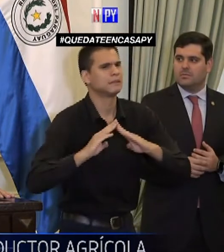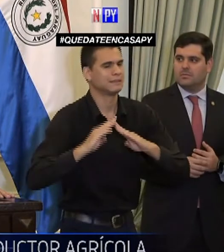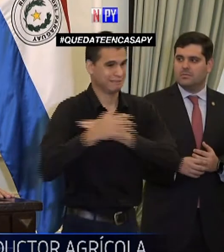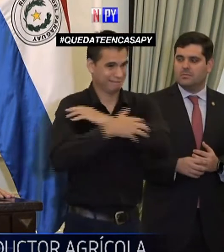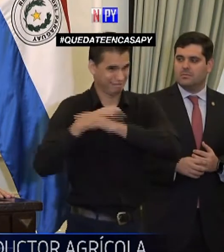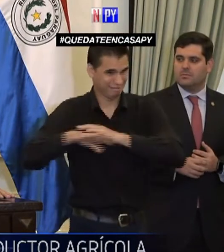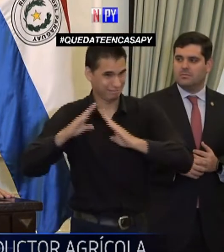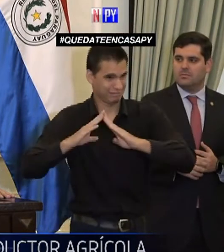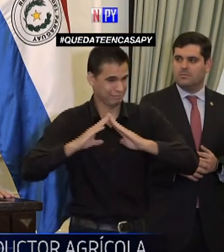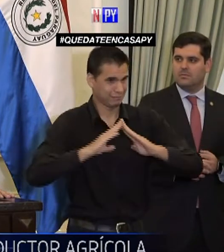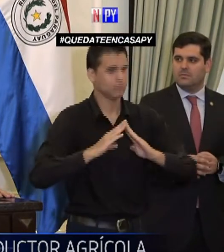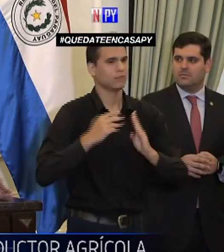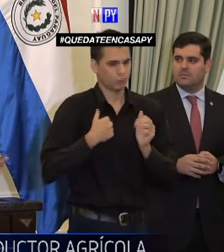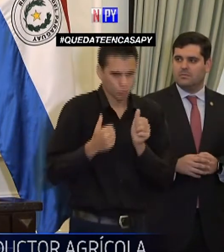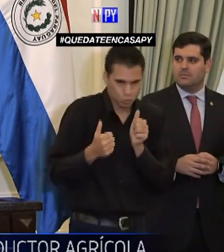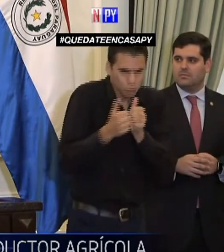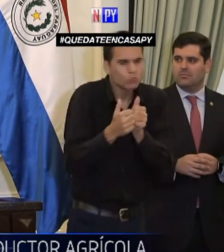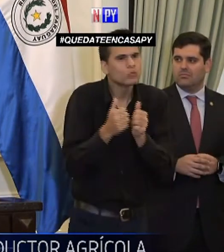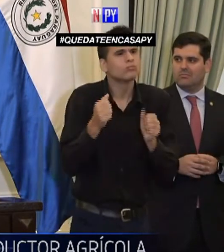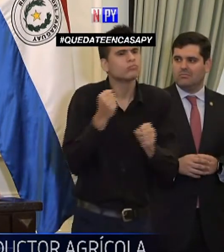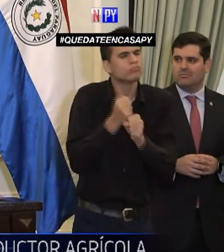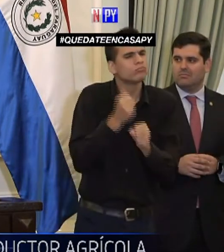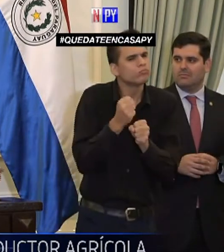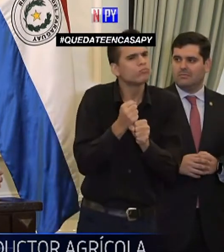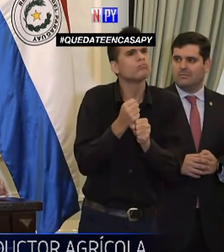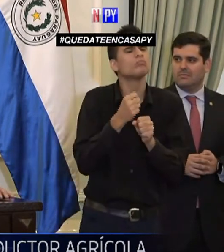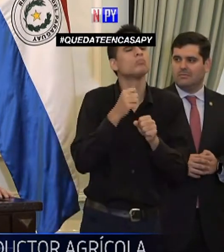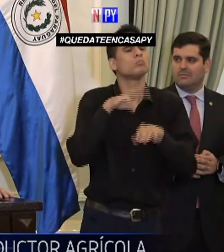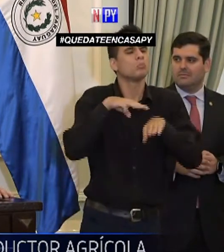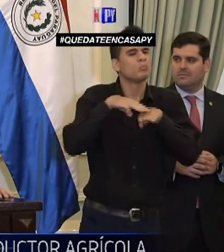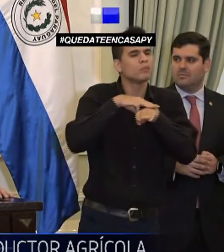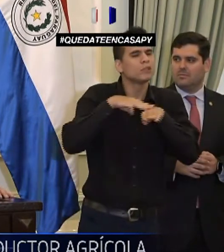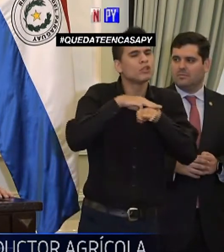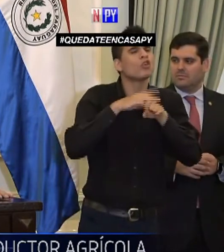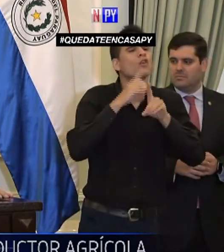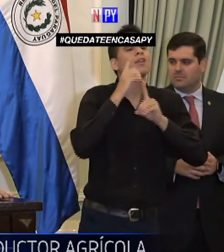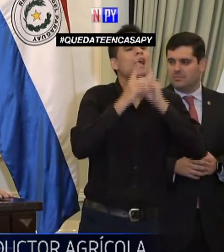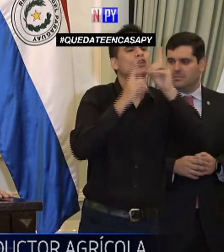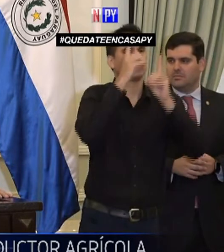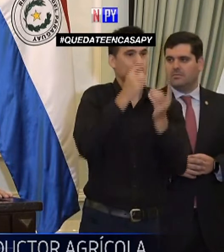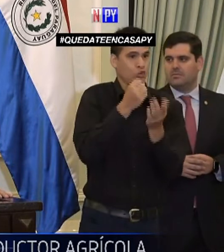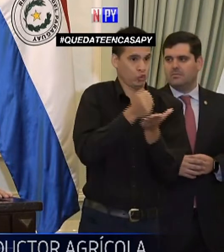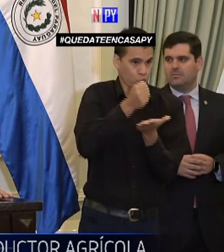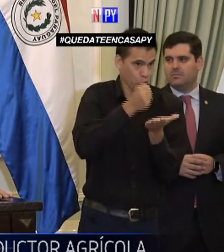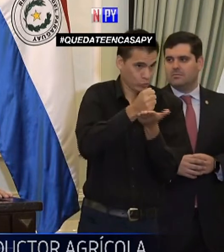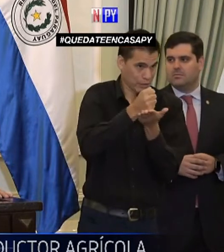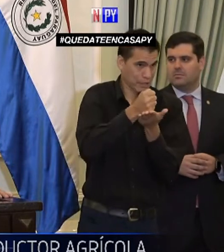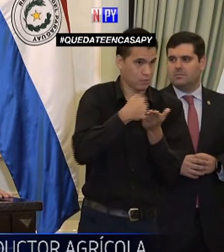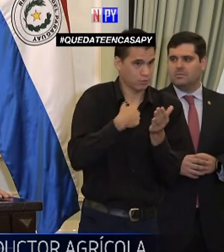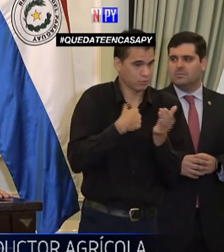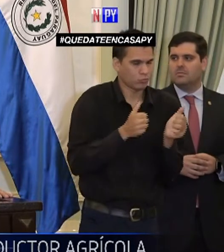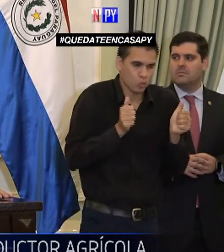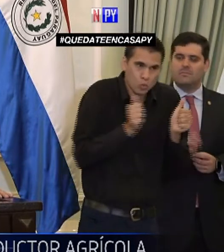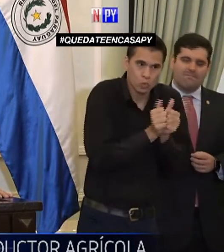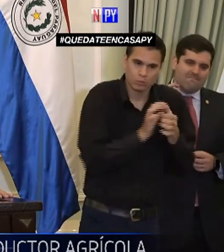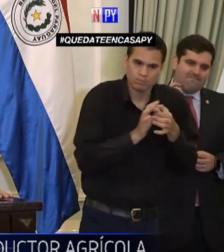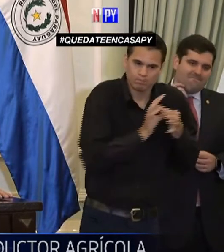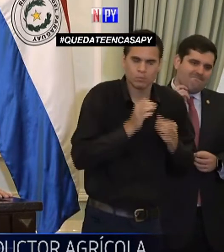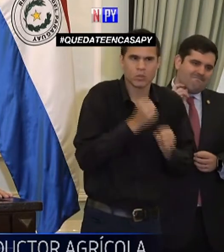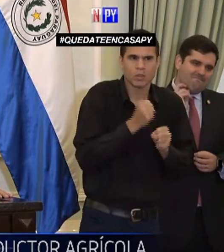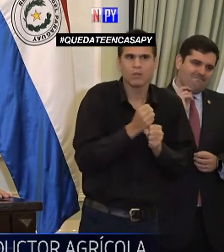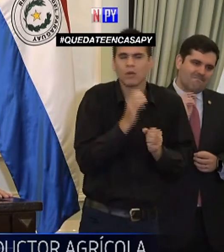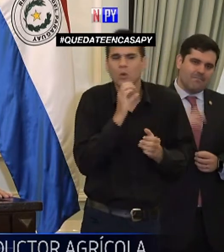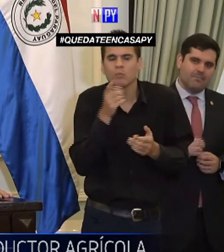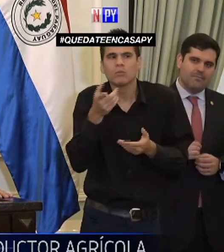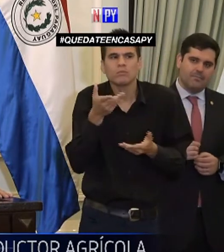Social, ¿no? Vamos a tener esa información de ellos, ¿verdad? Porque no la tenemos para poder ejecutar. Consiste